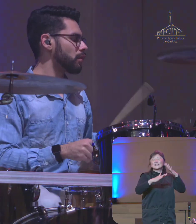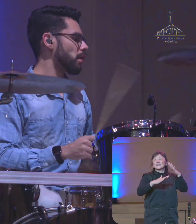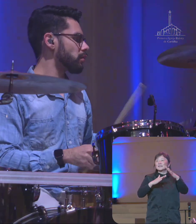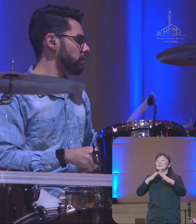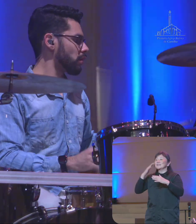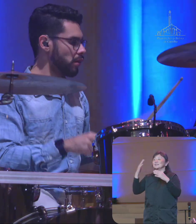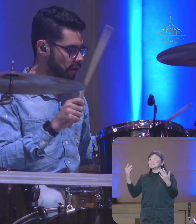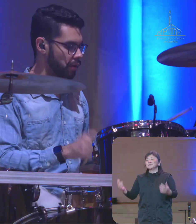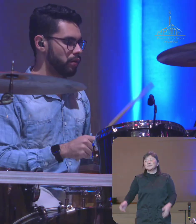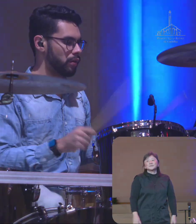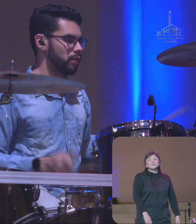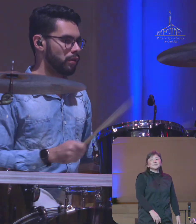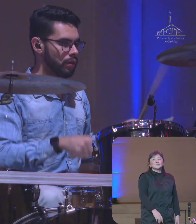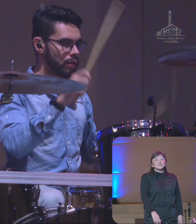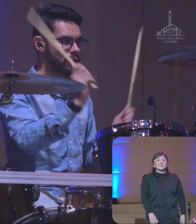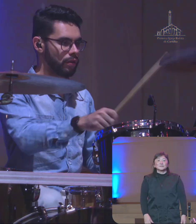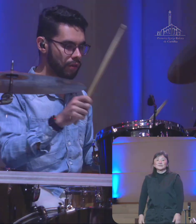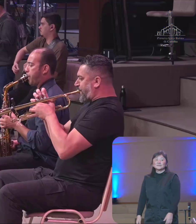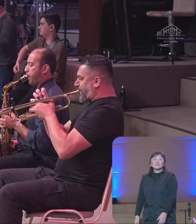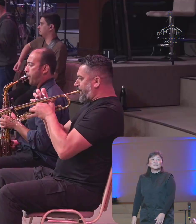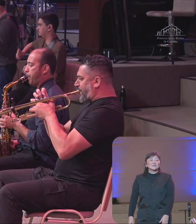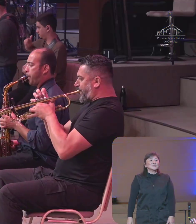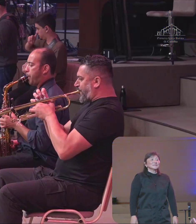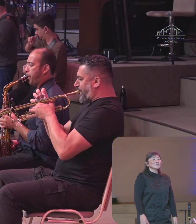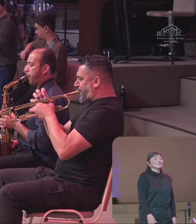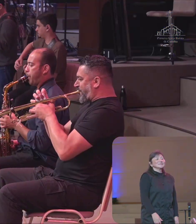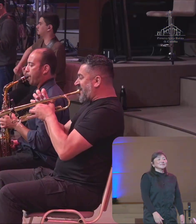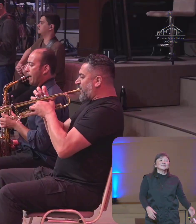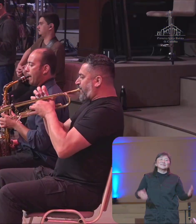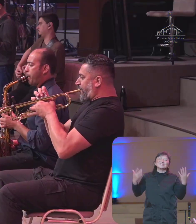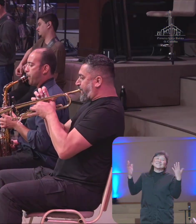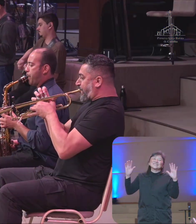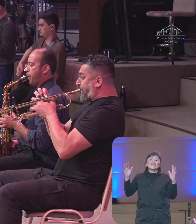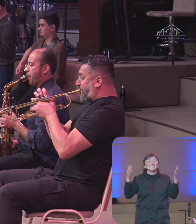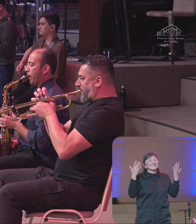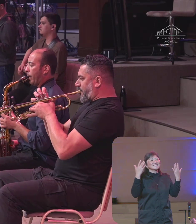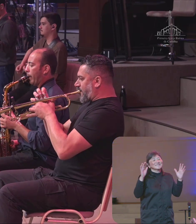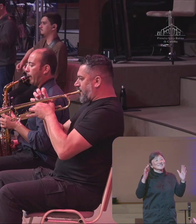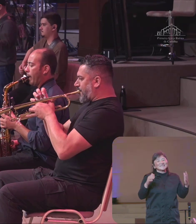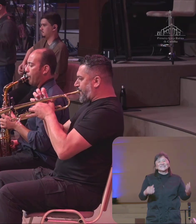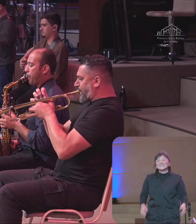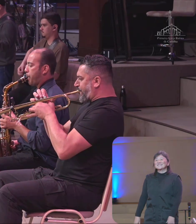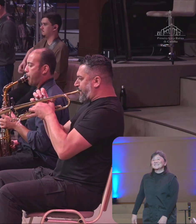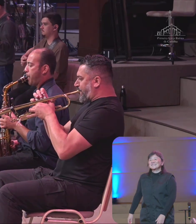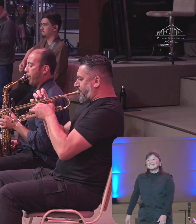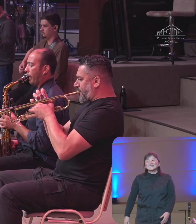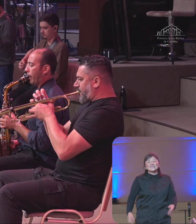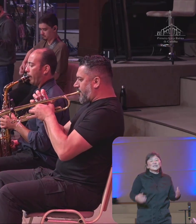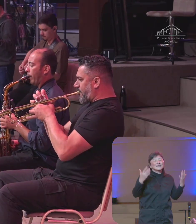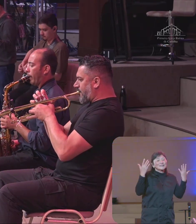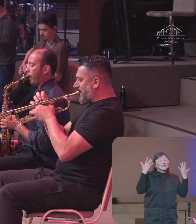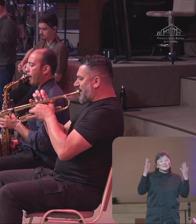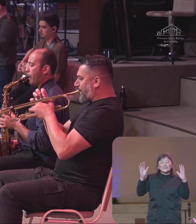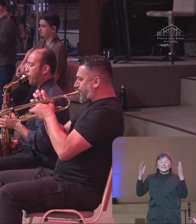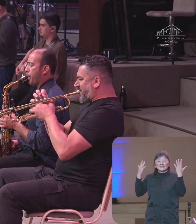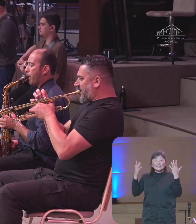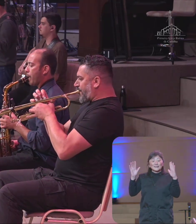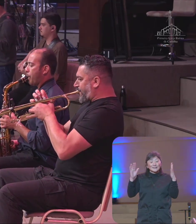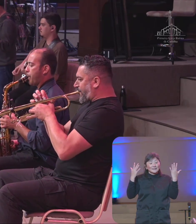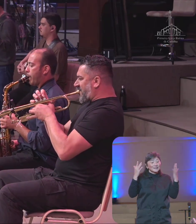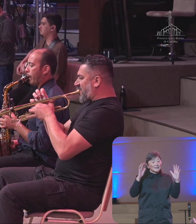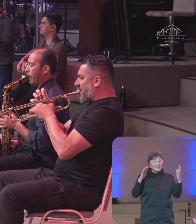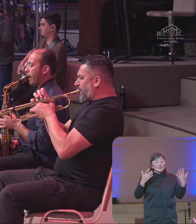amizades, Deus, com o objetivo de levar pessoas para mais perto de Ti. Deus, obrigada porque o Senhor é